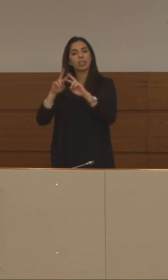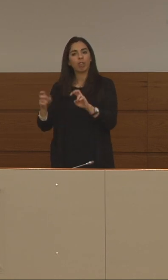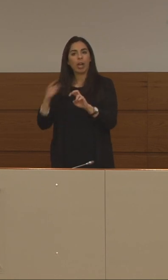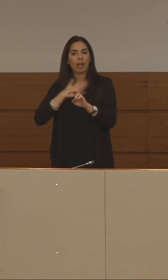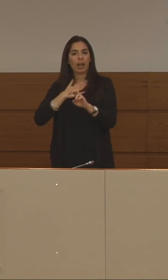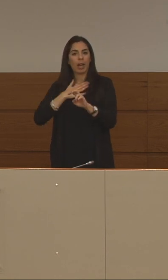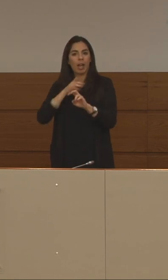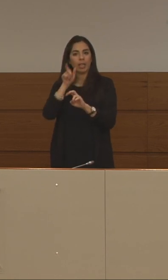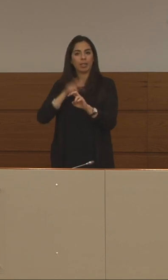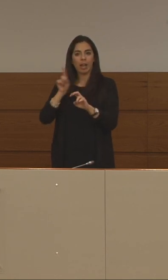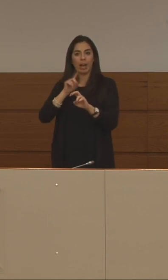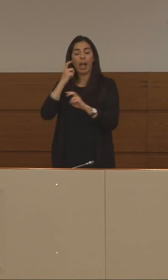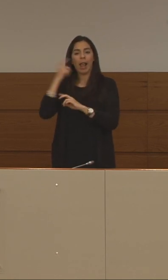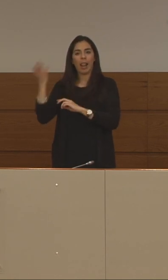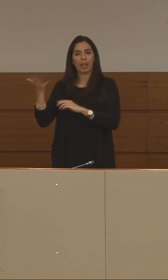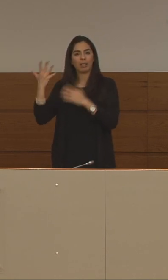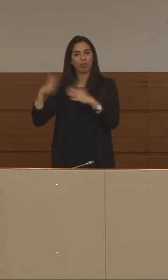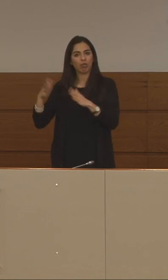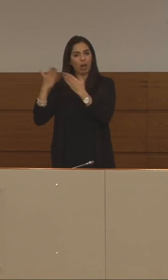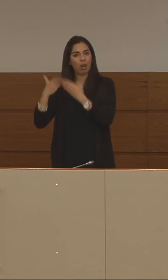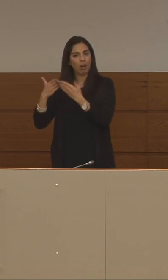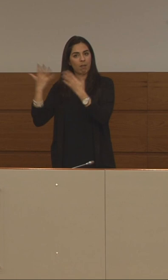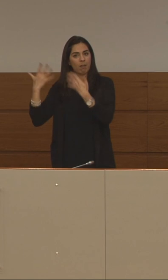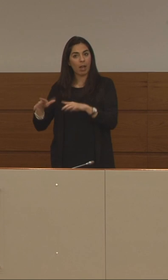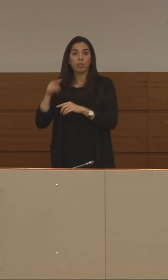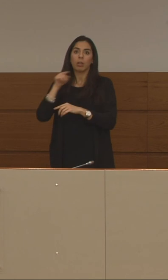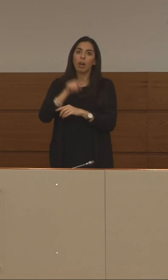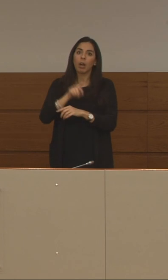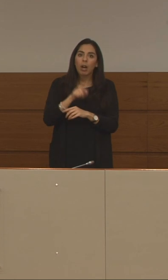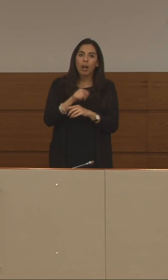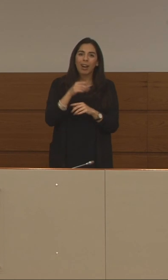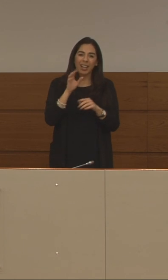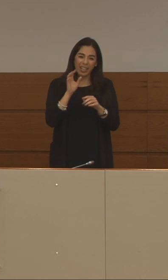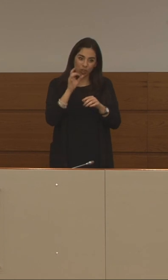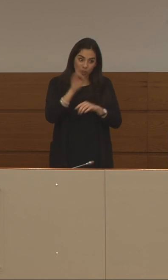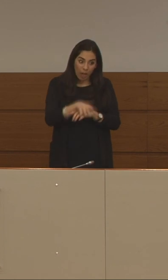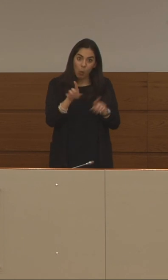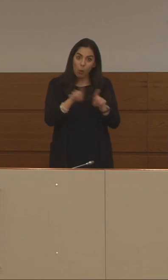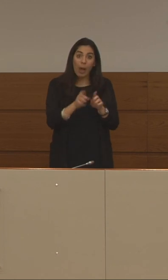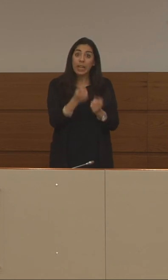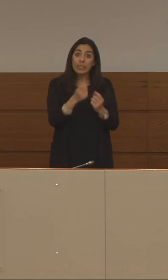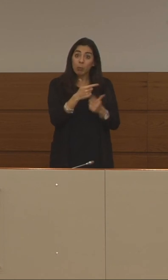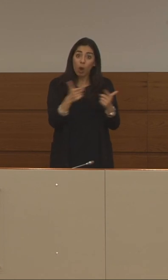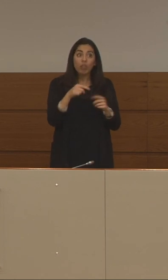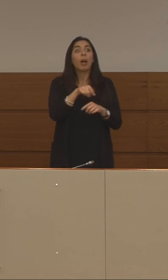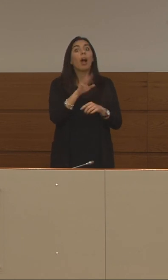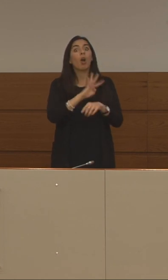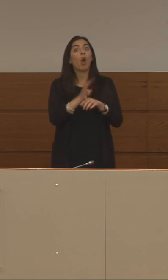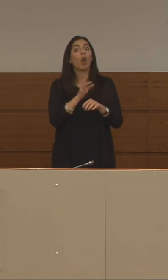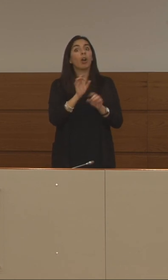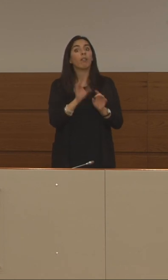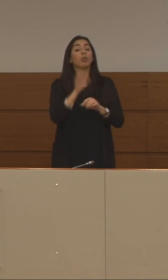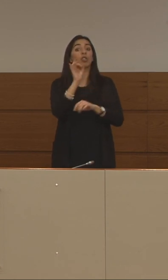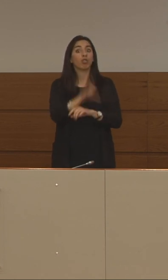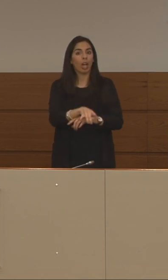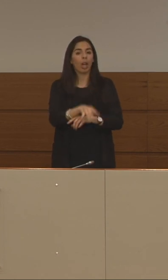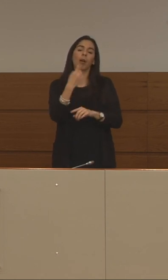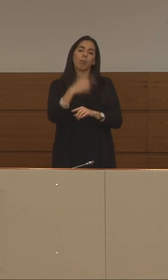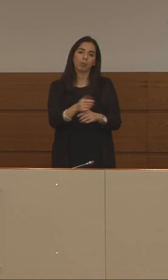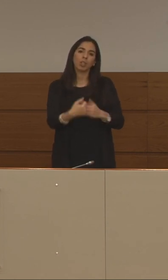che vada a rafforzare la decisione che era stata presa di chiudere le scuole naturalmente abbiamo detto c'era stata